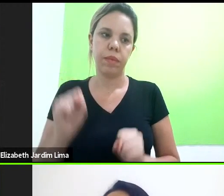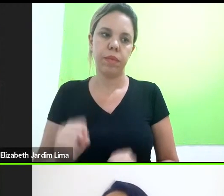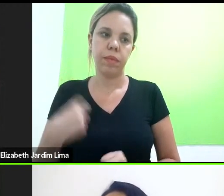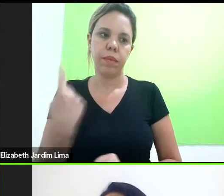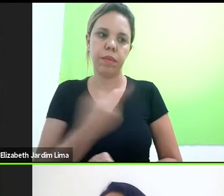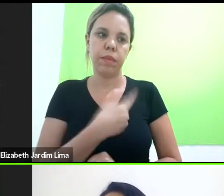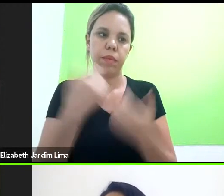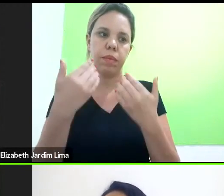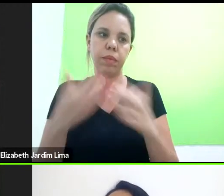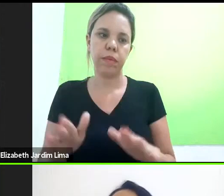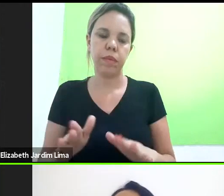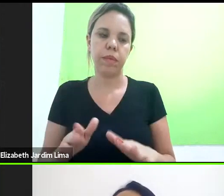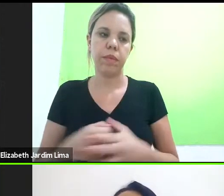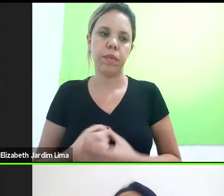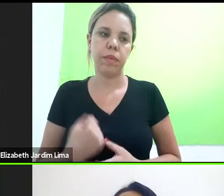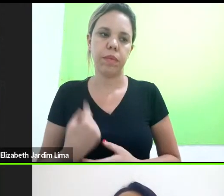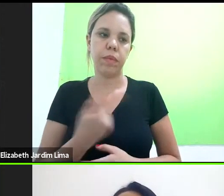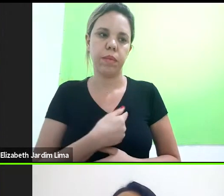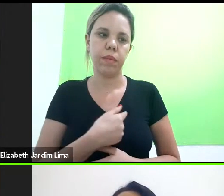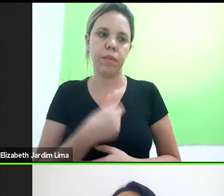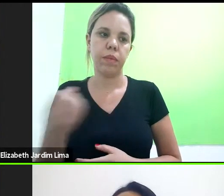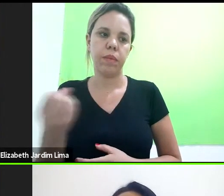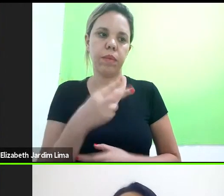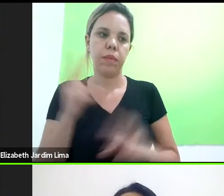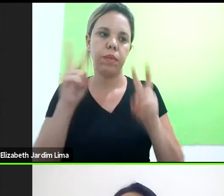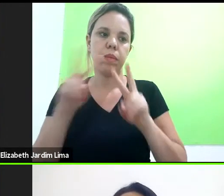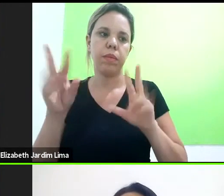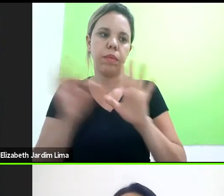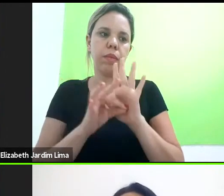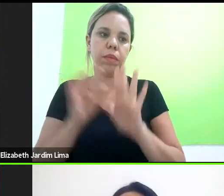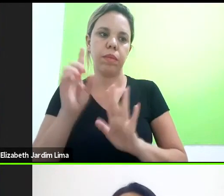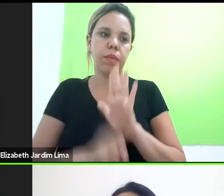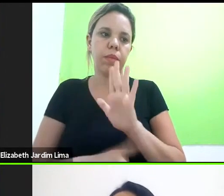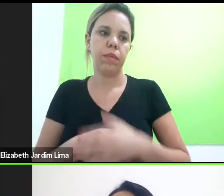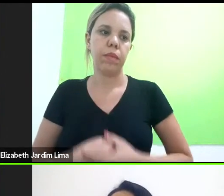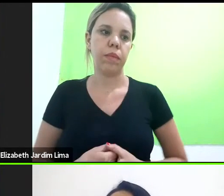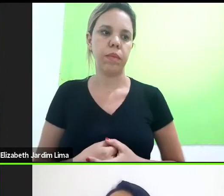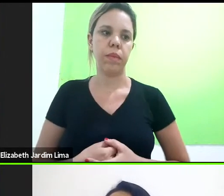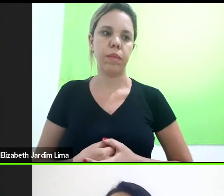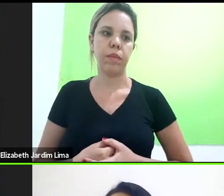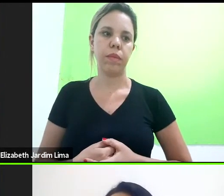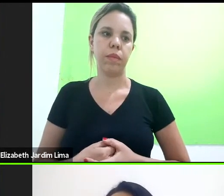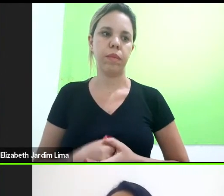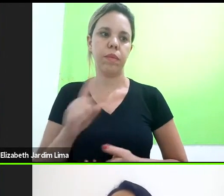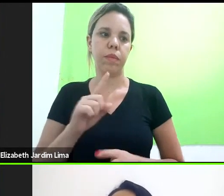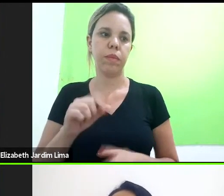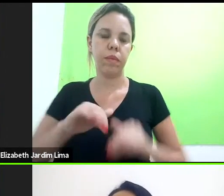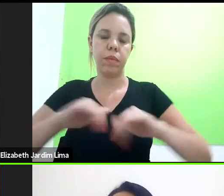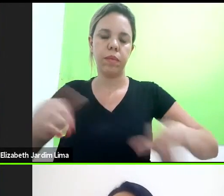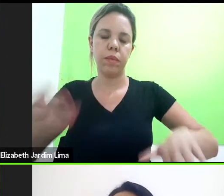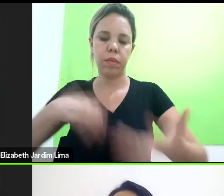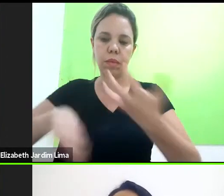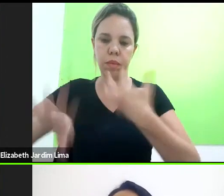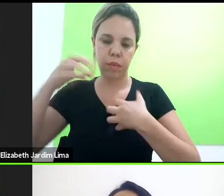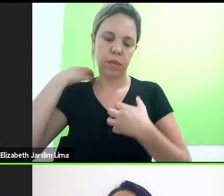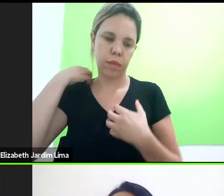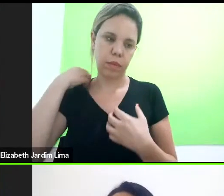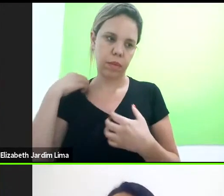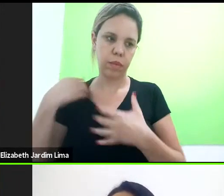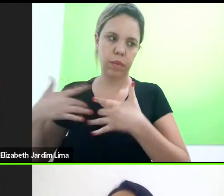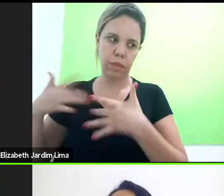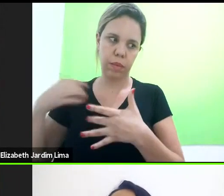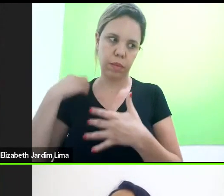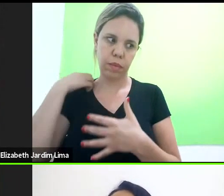ampliar esses horizontes, esses novos olhares sobre o direito, não apartando da empatia, da solidariedade,